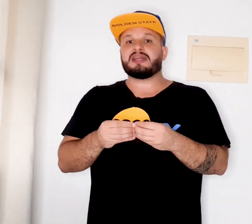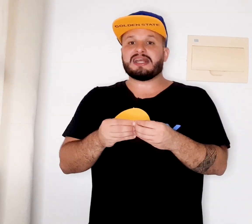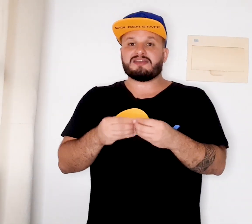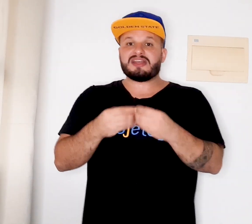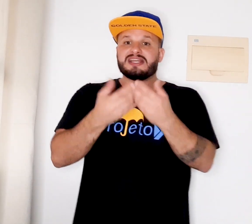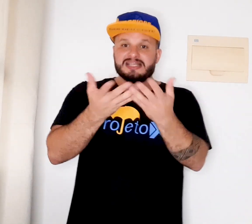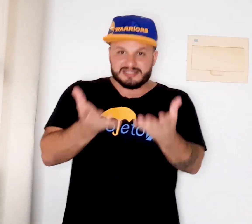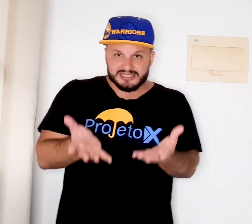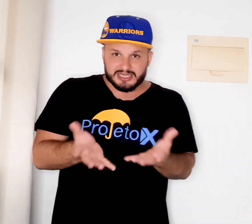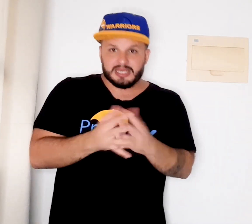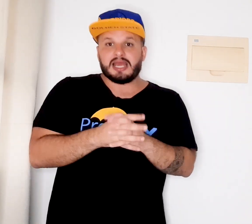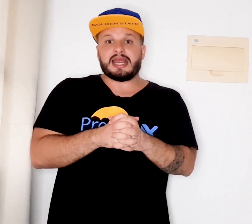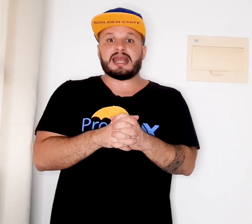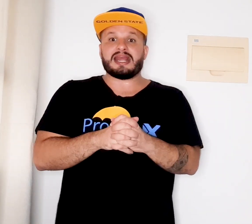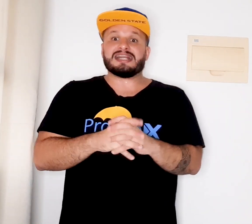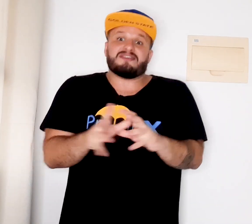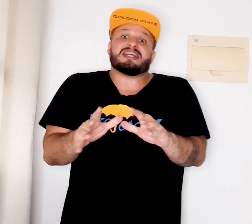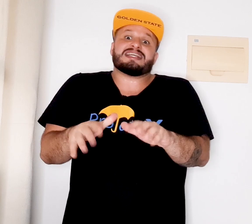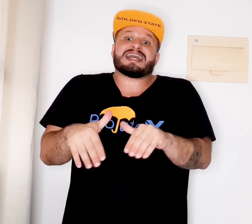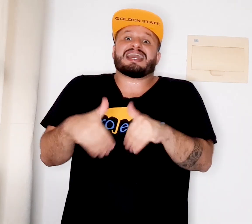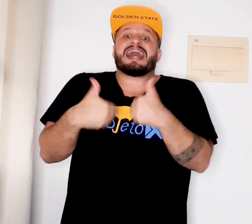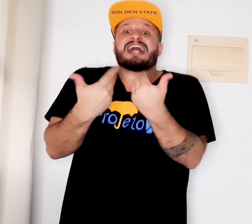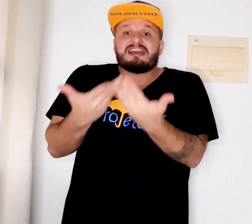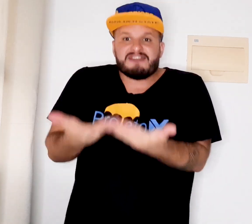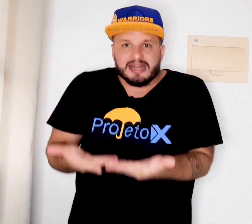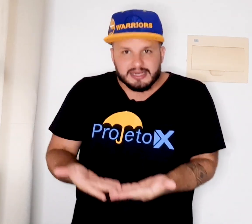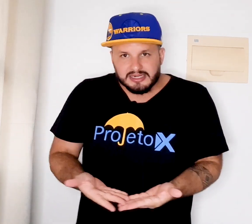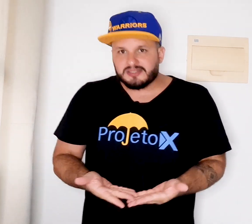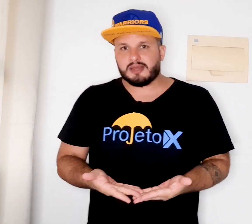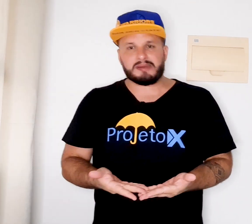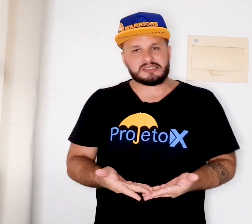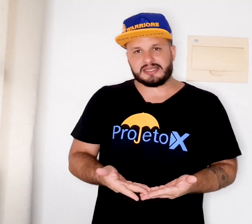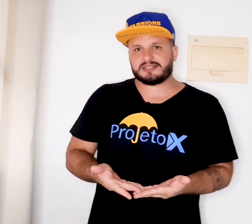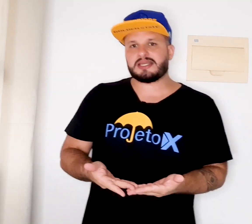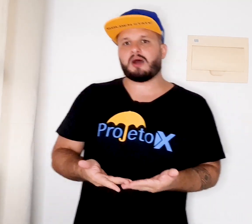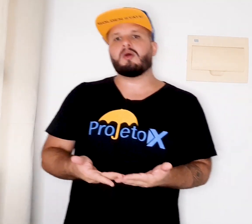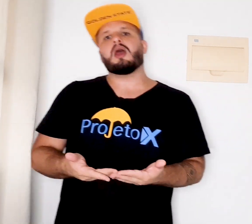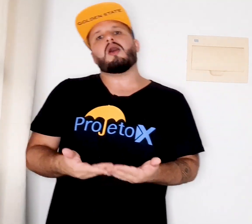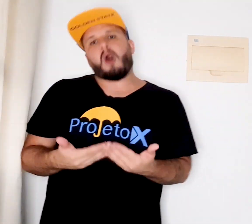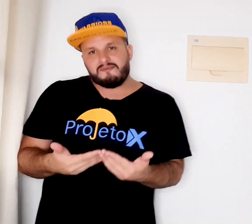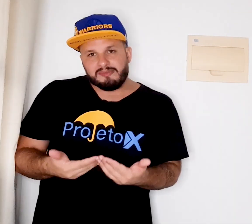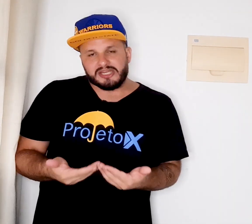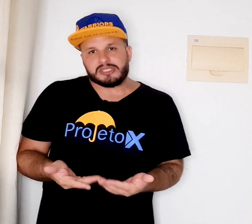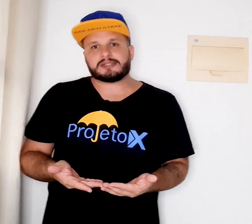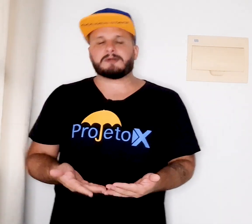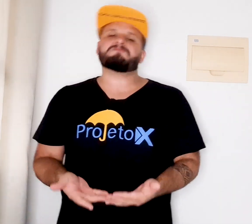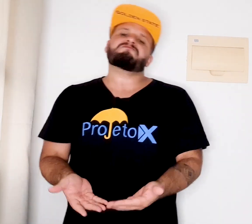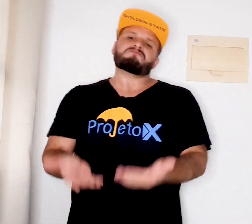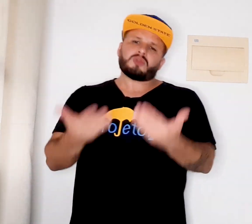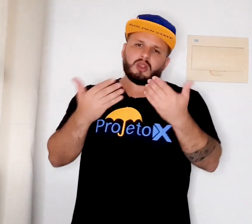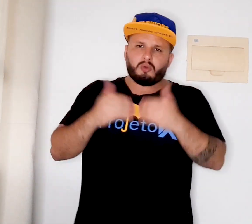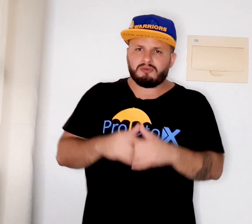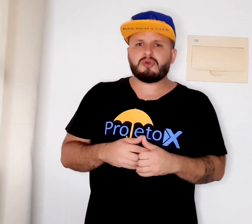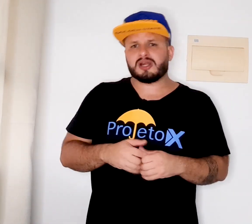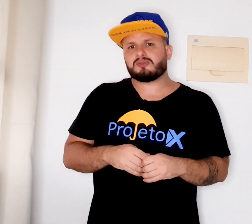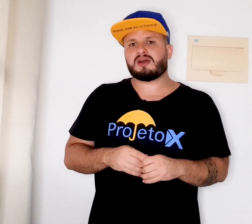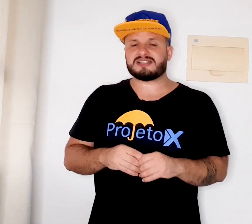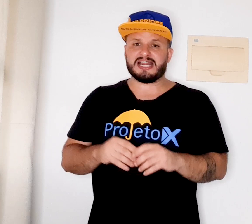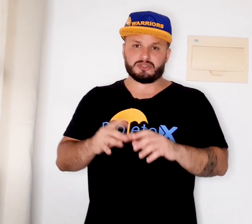né, deveria ser declarada a vacância presidencial, obviamente, então, convocando novas